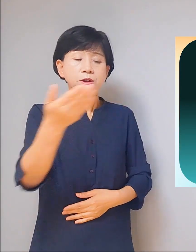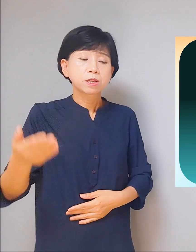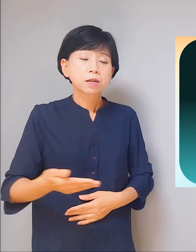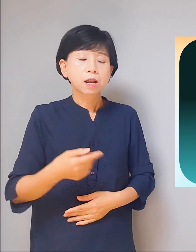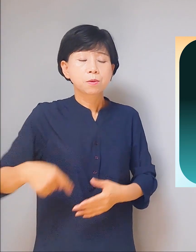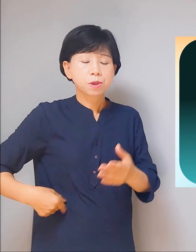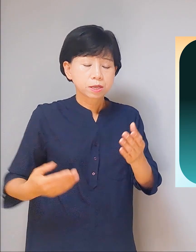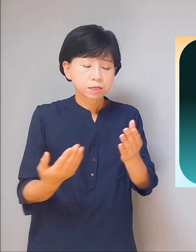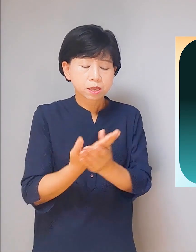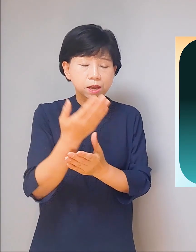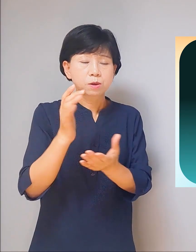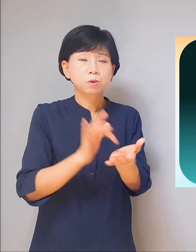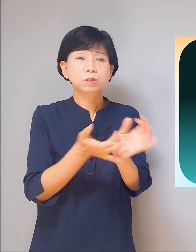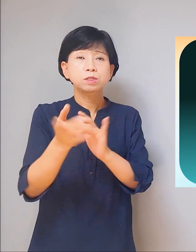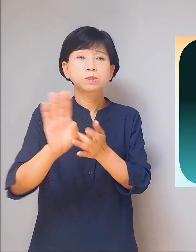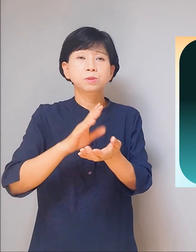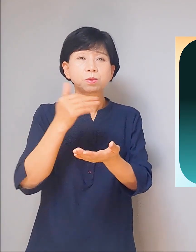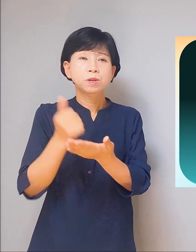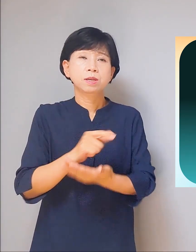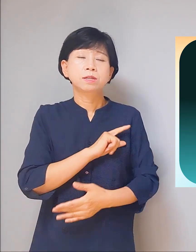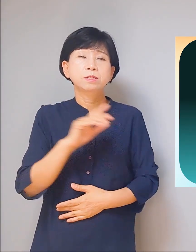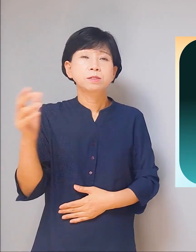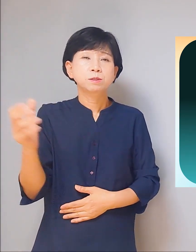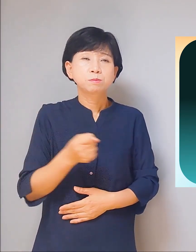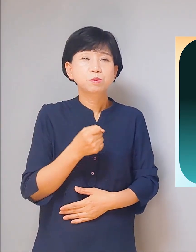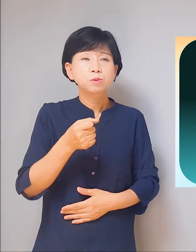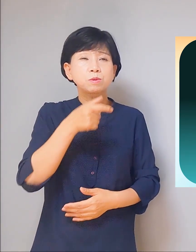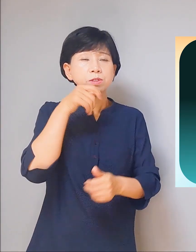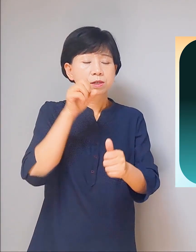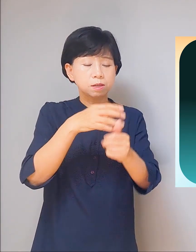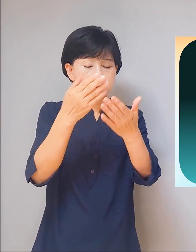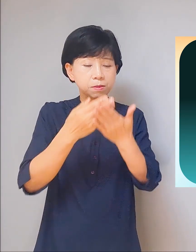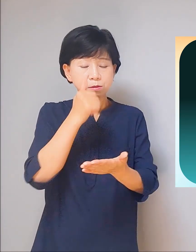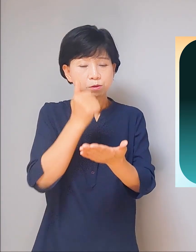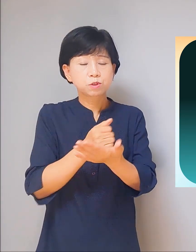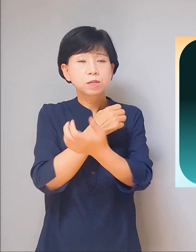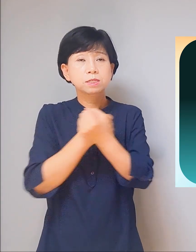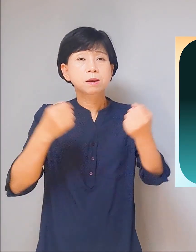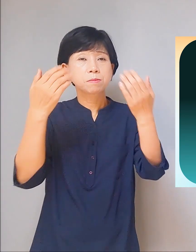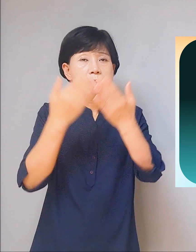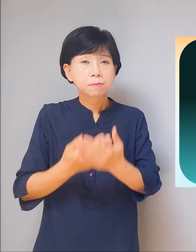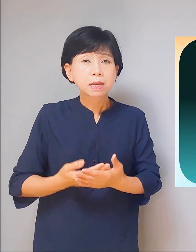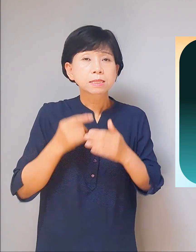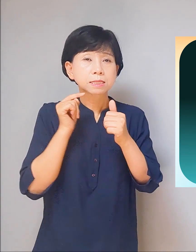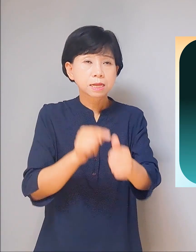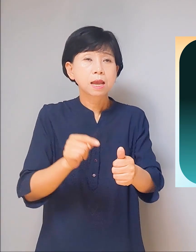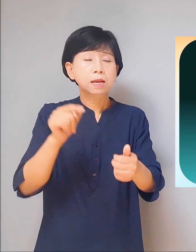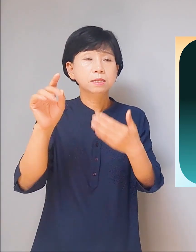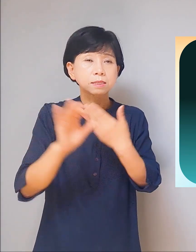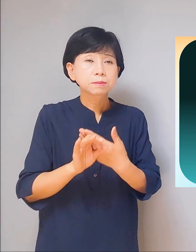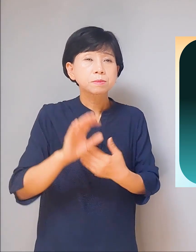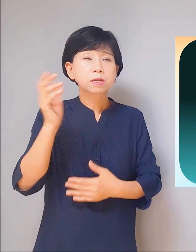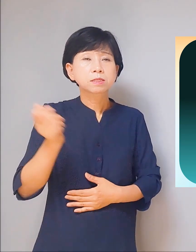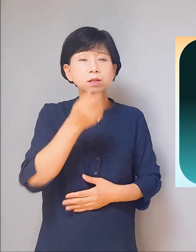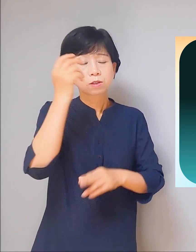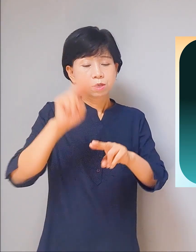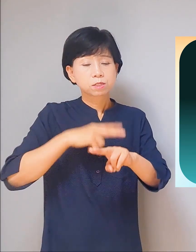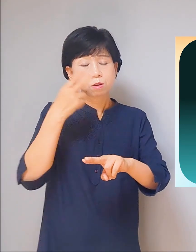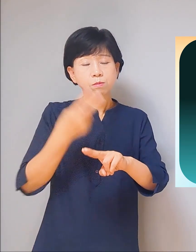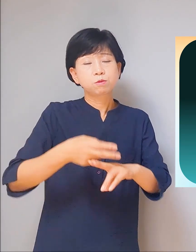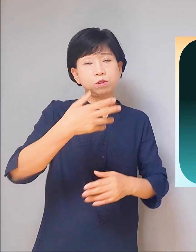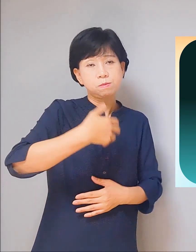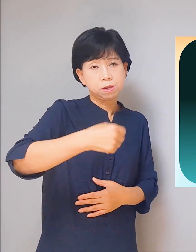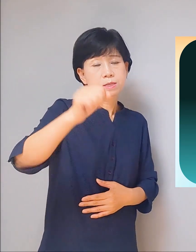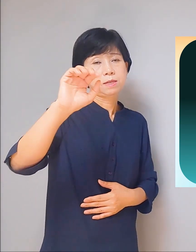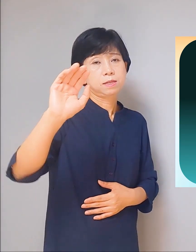예수 그리스도의 이름으로 세례를 받고 죄 사함을 받으라. 그 다음에 보세요. 그리하면 성령의 선물을 받으리니.